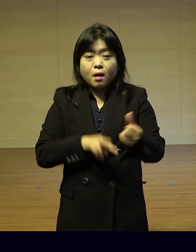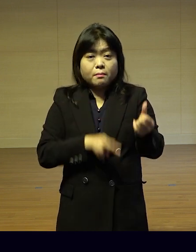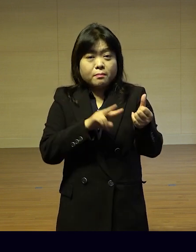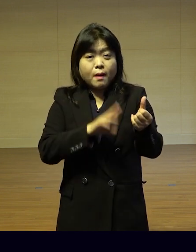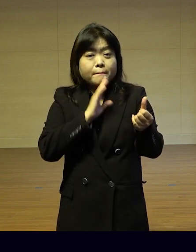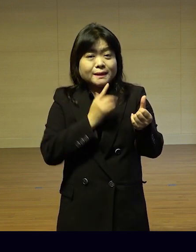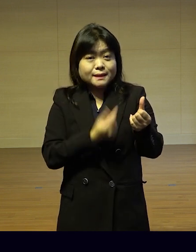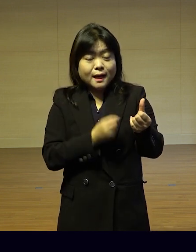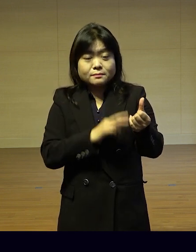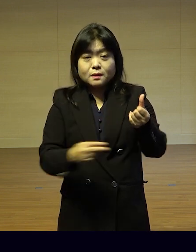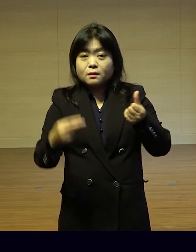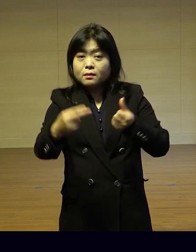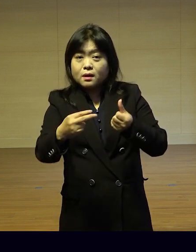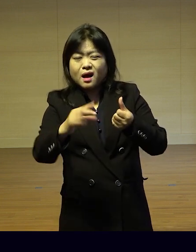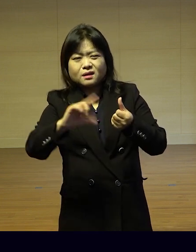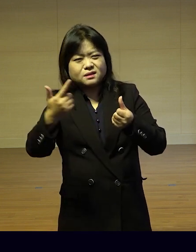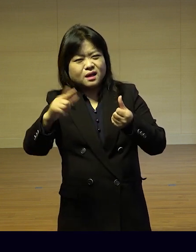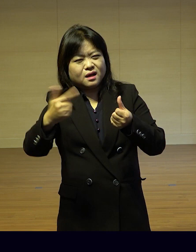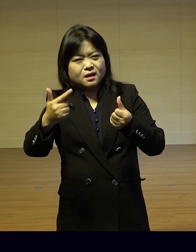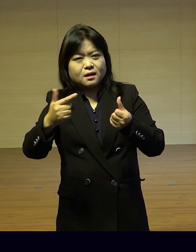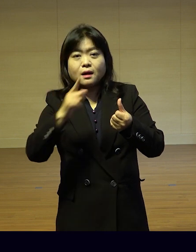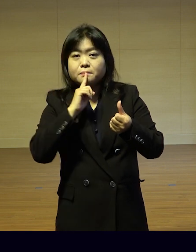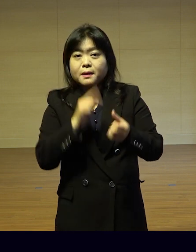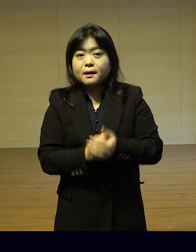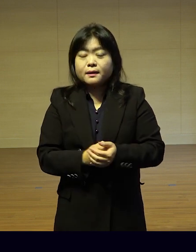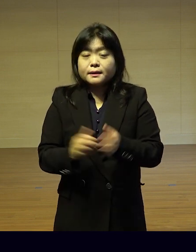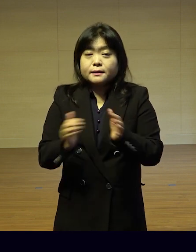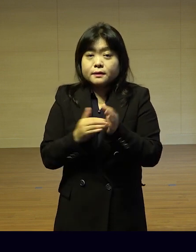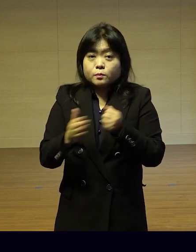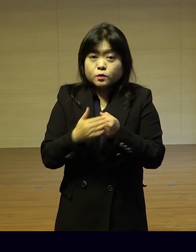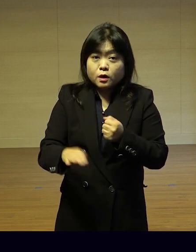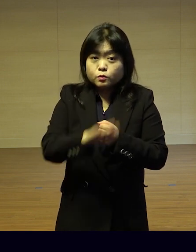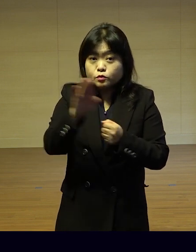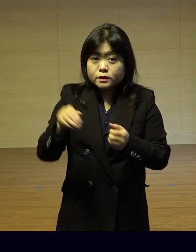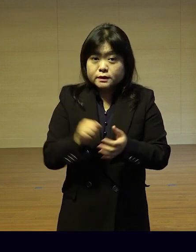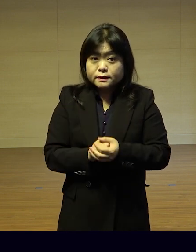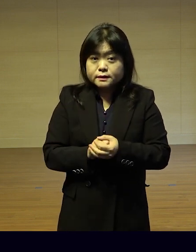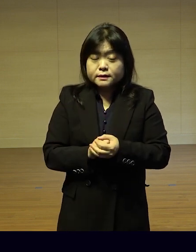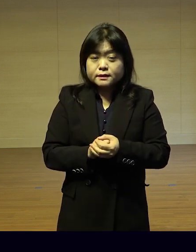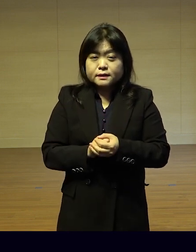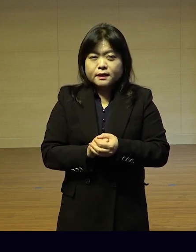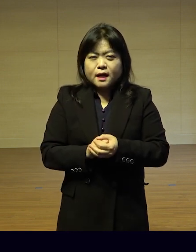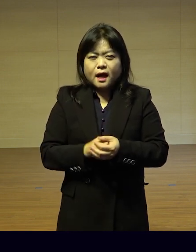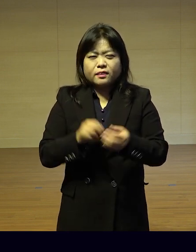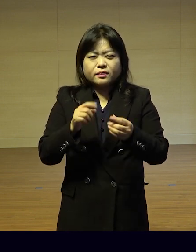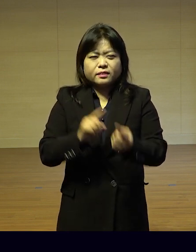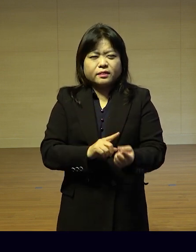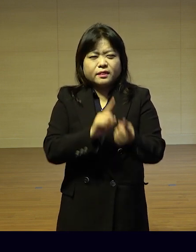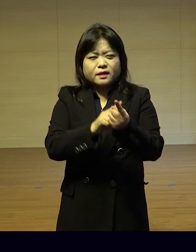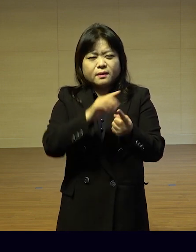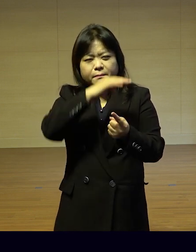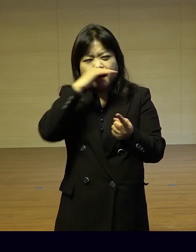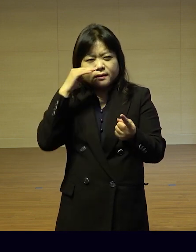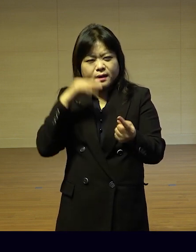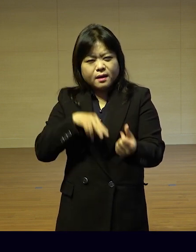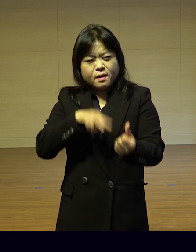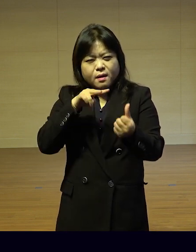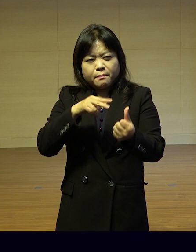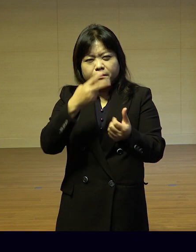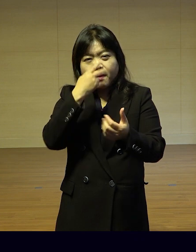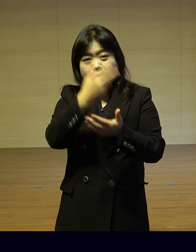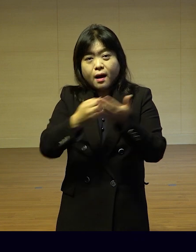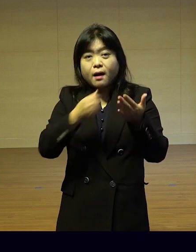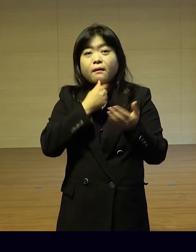그러하지만 다른 한편에서 보면 그렇지 않다는 말입니다. 그렇기 때문에 우리는 한 대상을 제대로 파악하려면 그 대상을 가능한